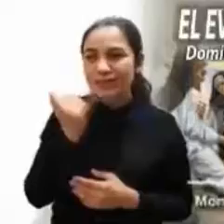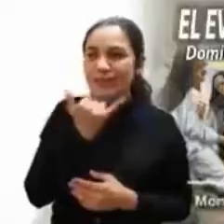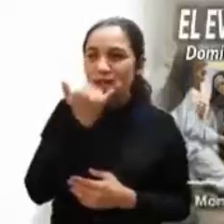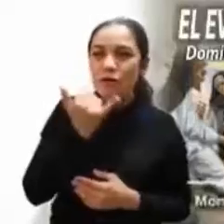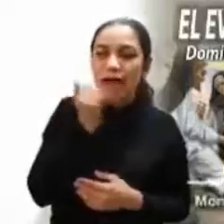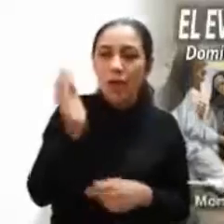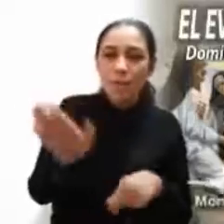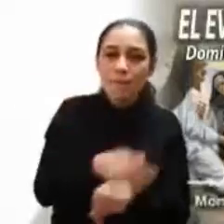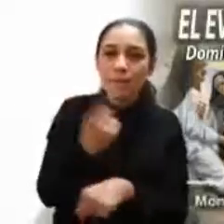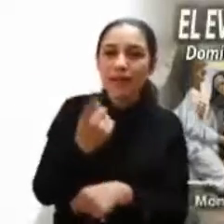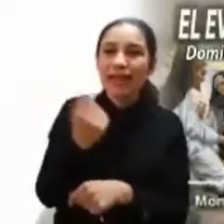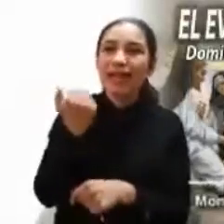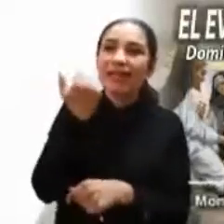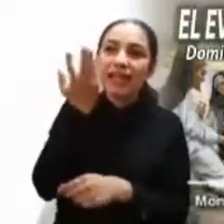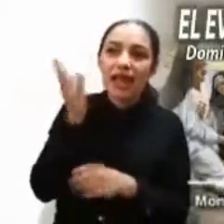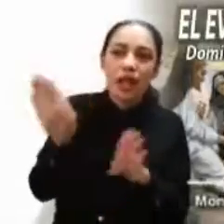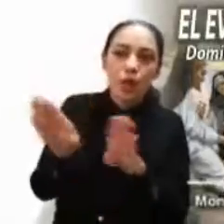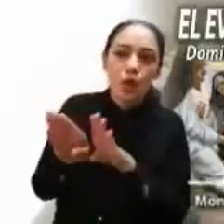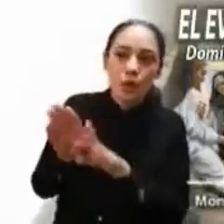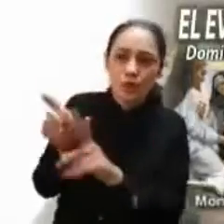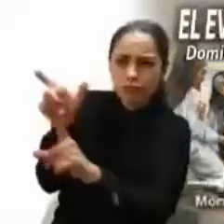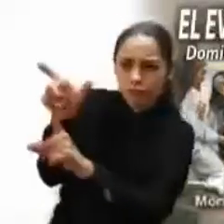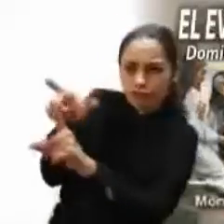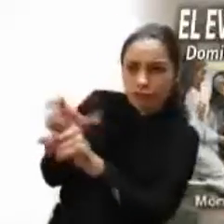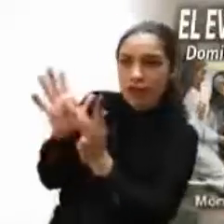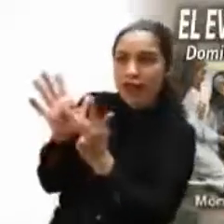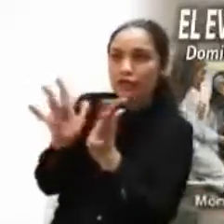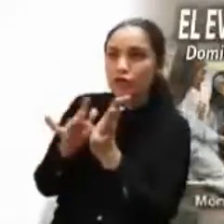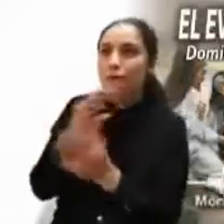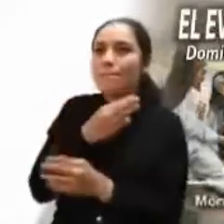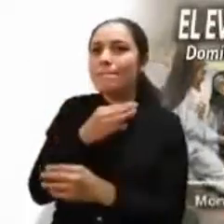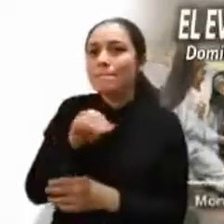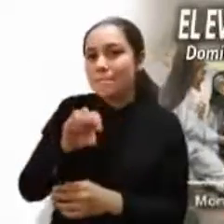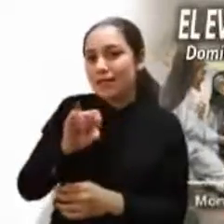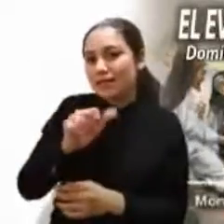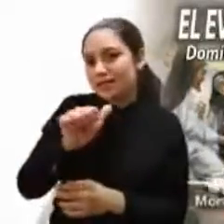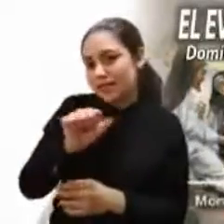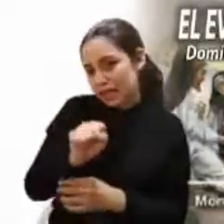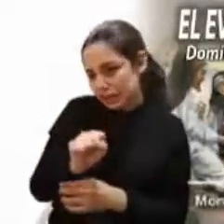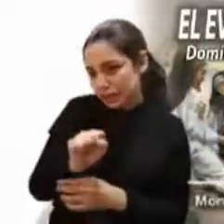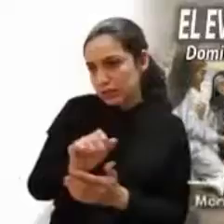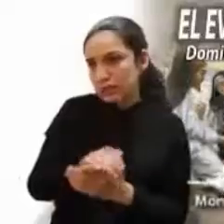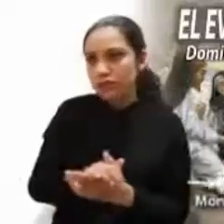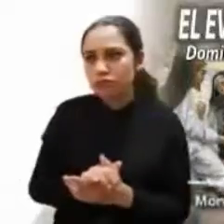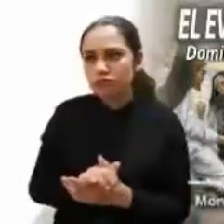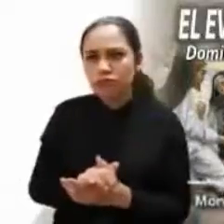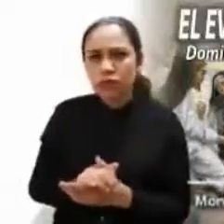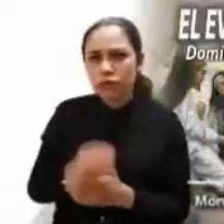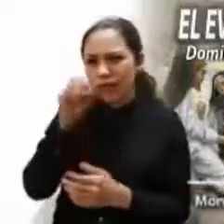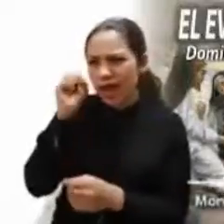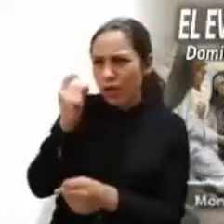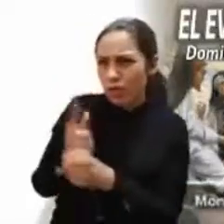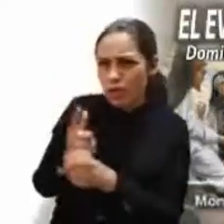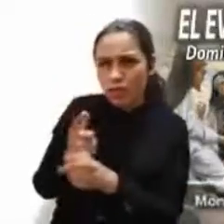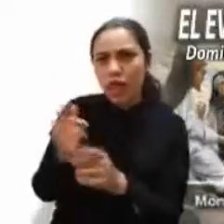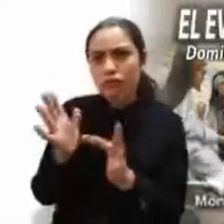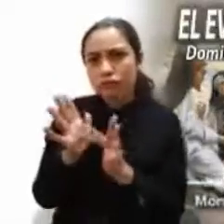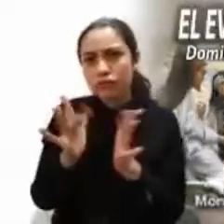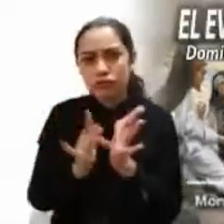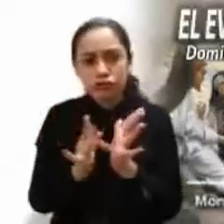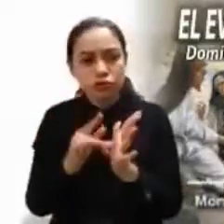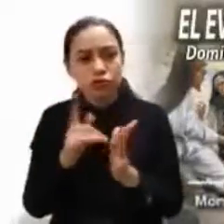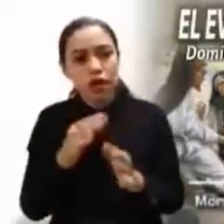la descripción que inmediatamente hace Jesús. Anuncia dolores, sufrimiento, persecución